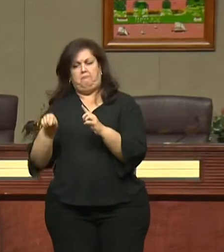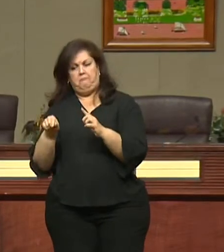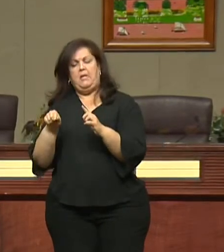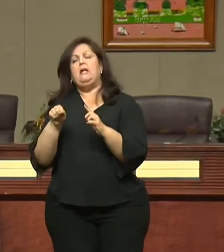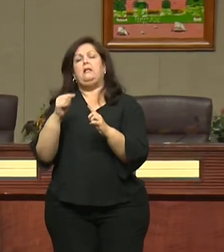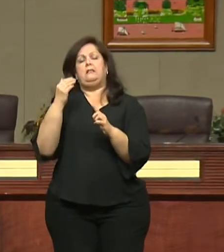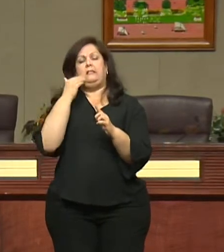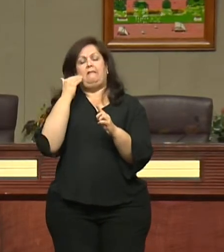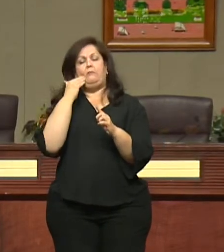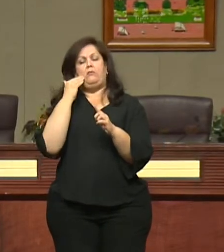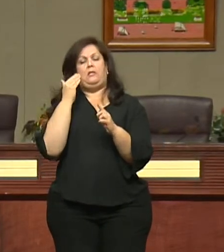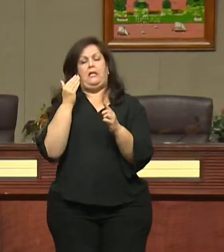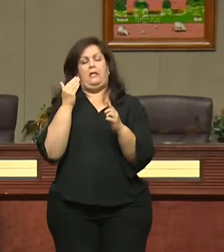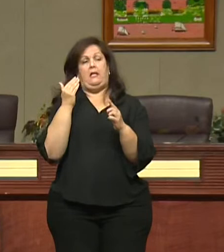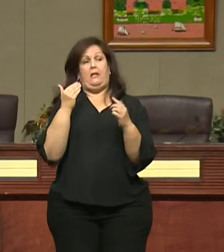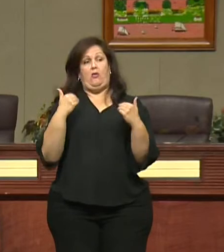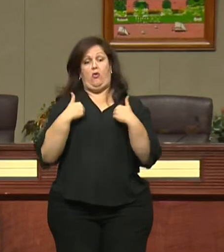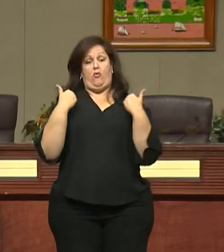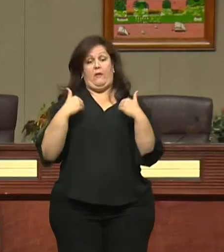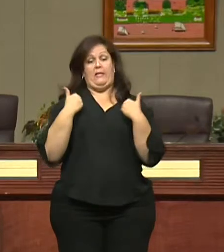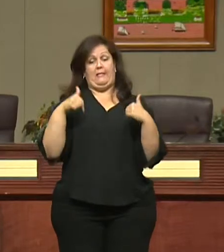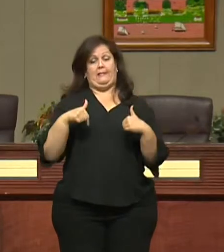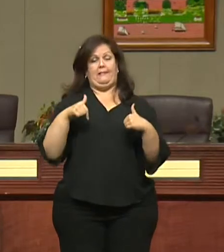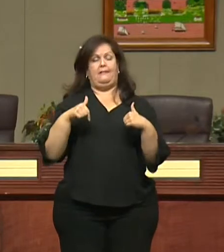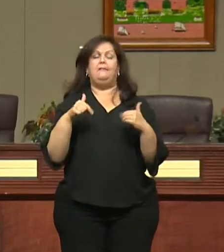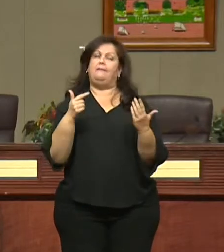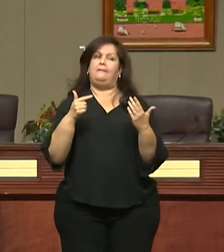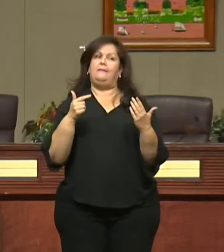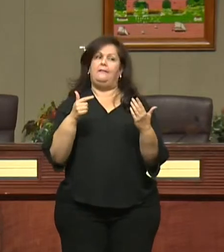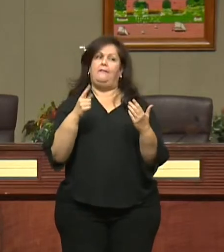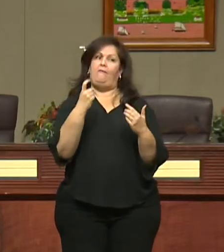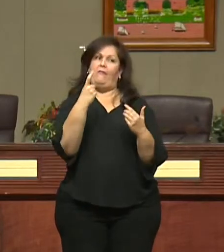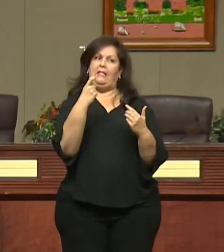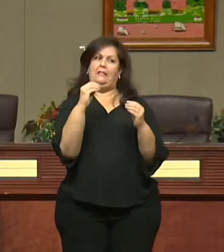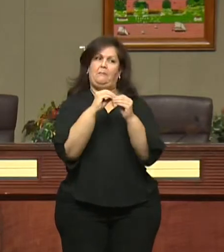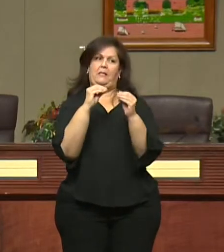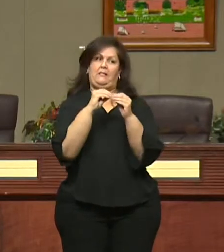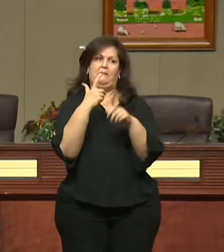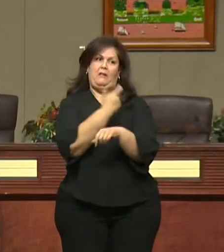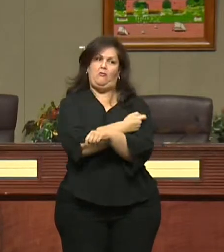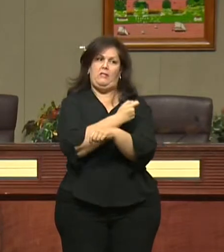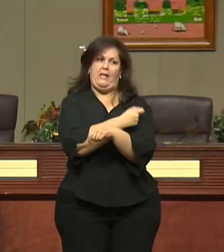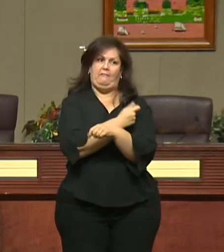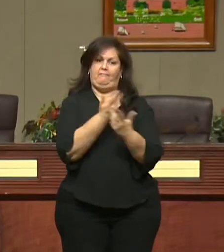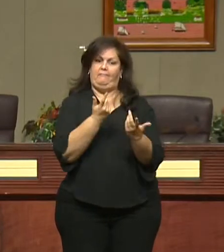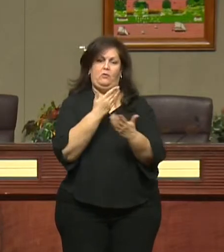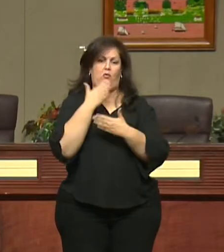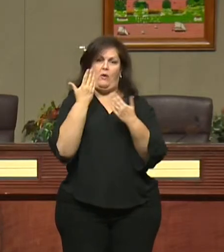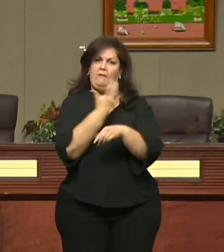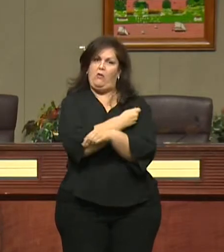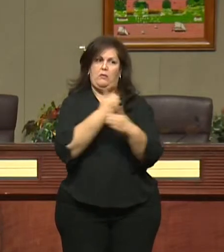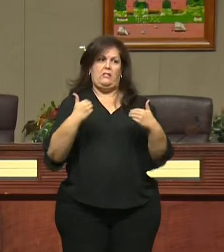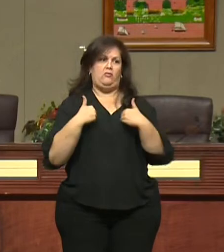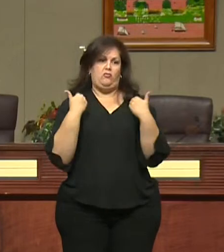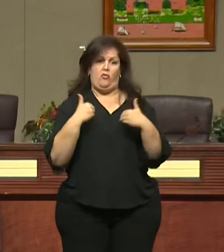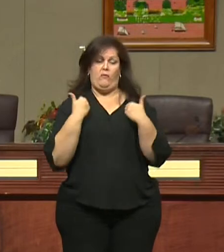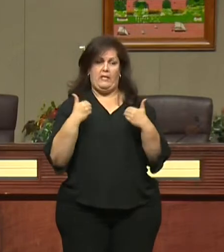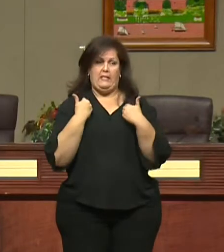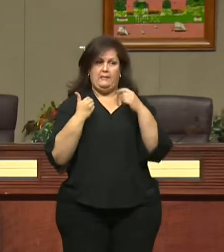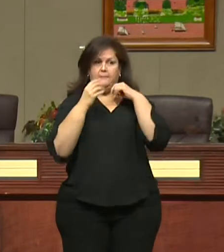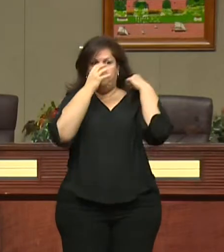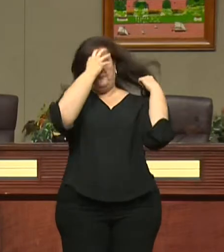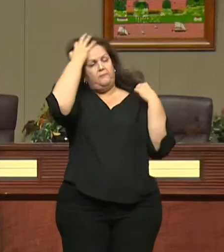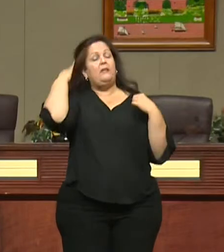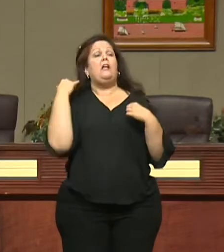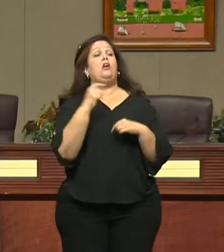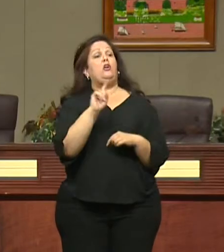el segmento más joven de la población es donde tenemos el mayor número de personas no vacunadas. Y si seguimos donde está